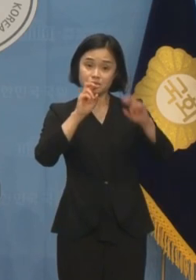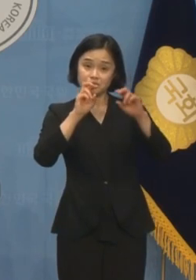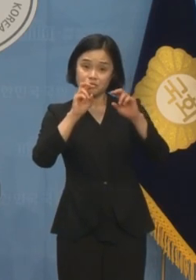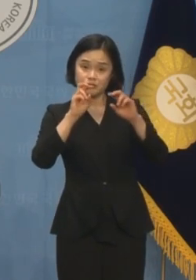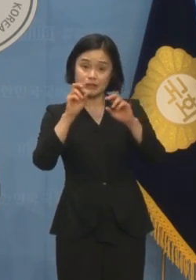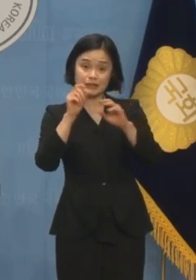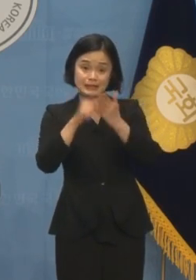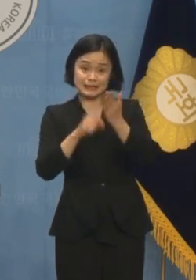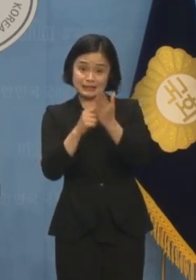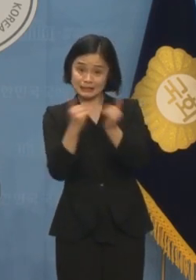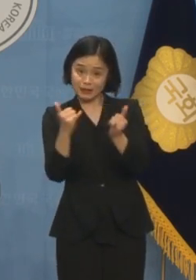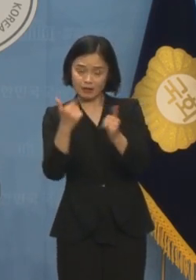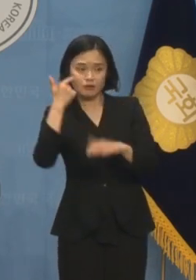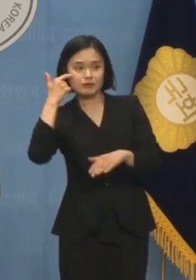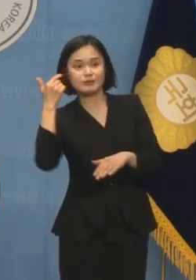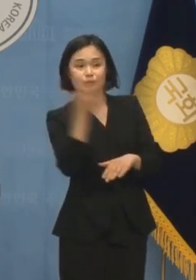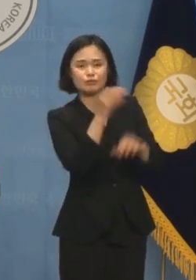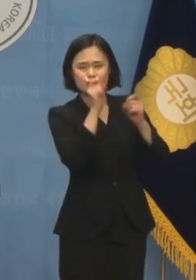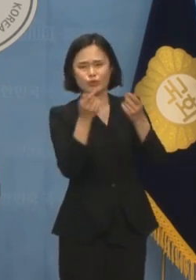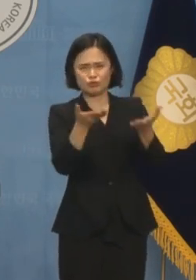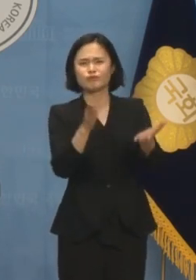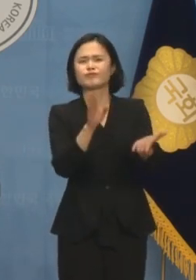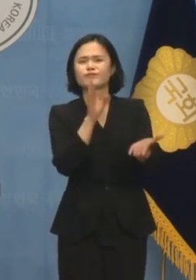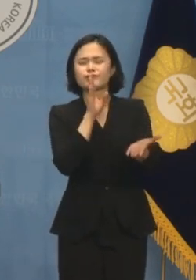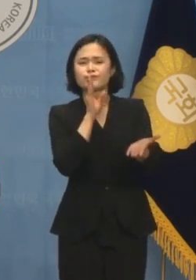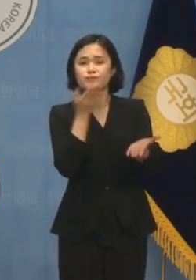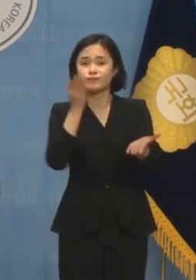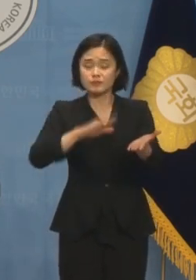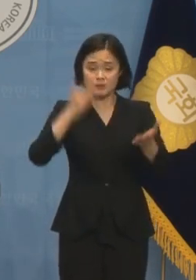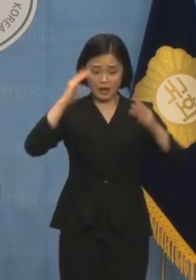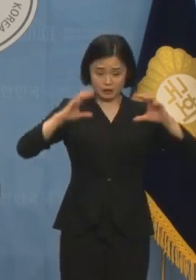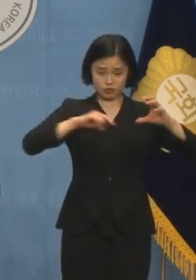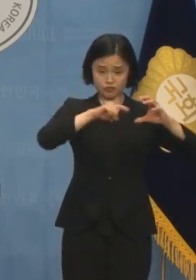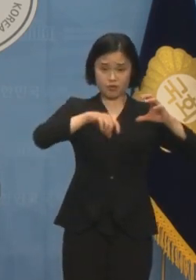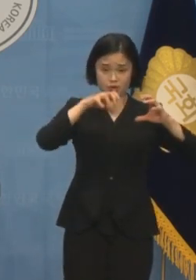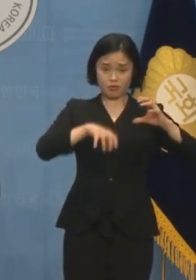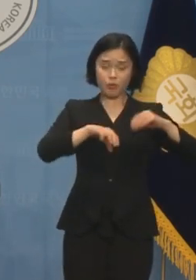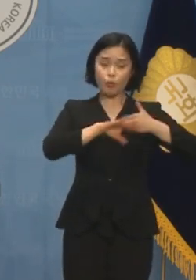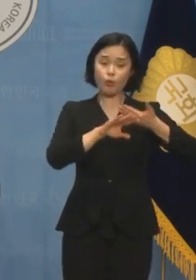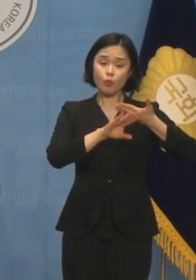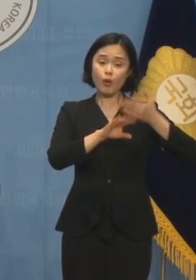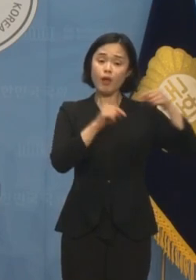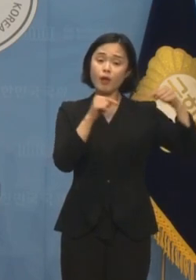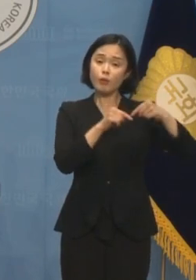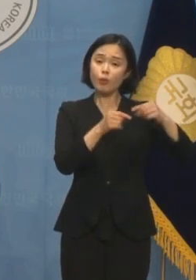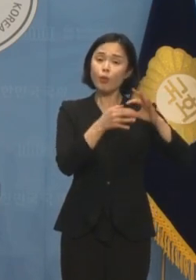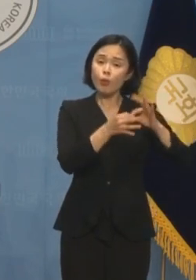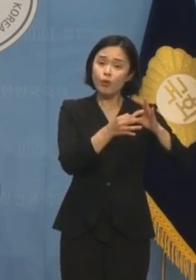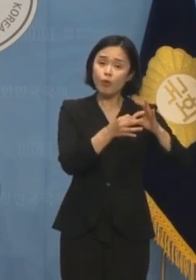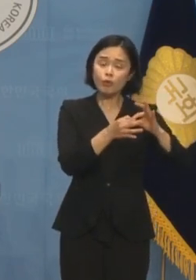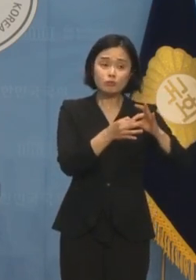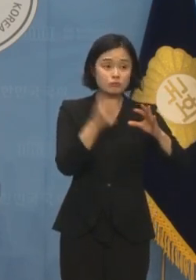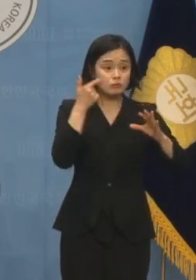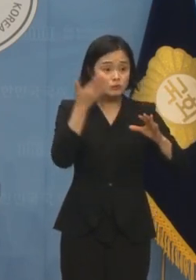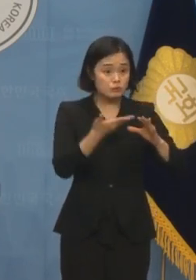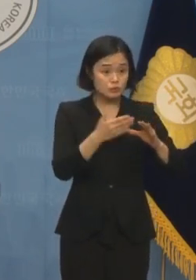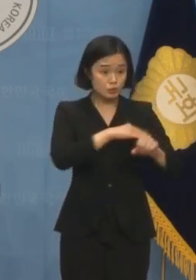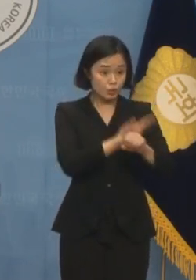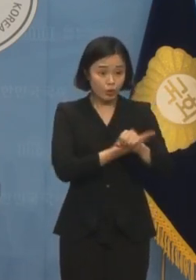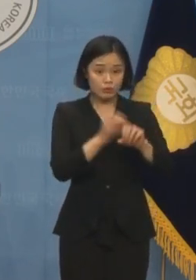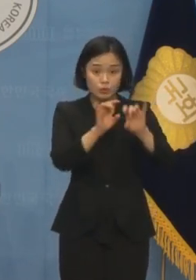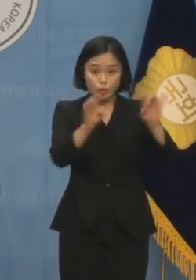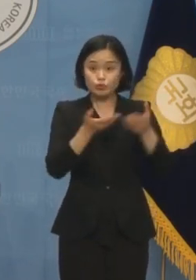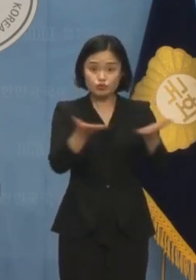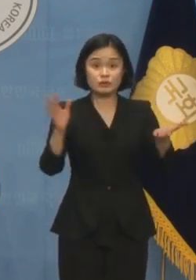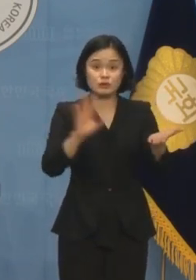기회를 줘야겠지만 국내 언론에 외교 안보 분야 질문 기회를 주지 않은 것은 문제입니다.